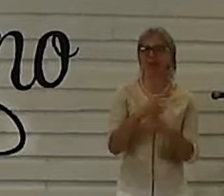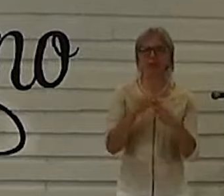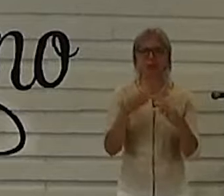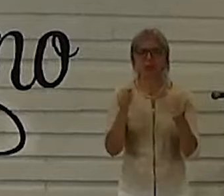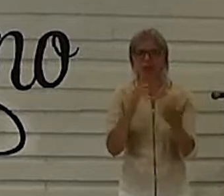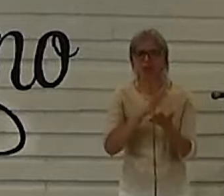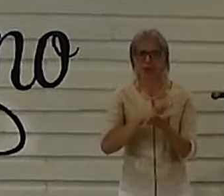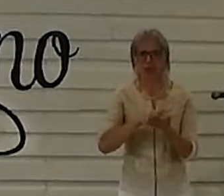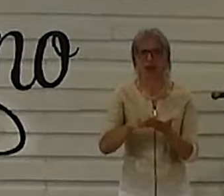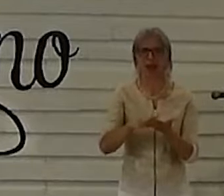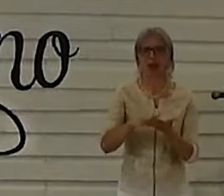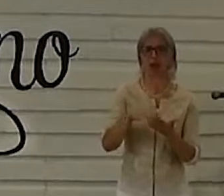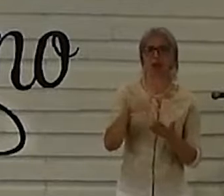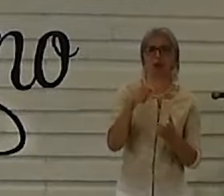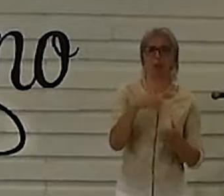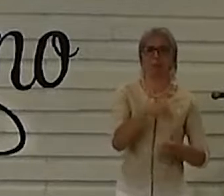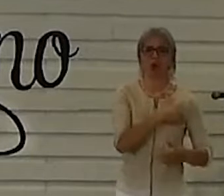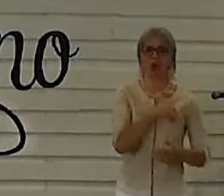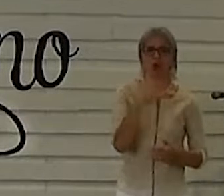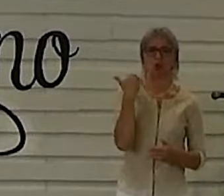Paolo,